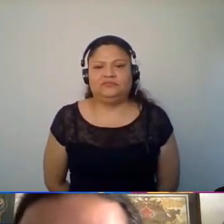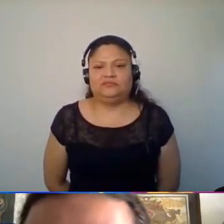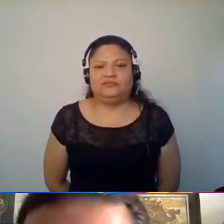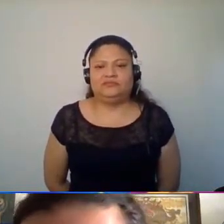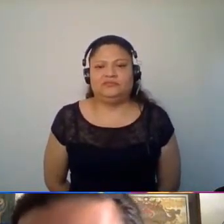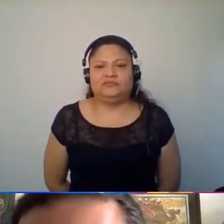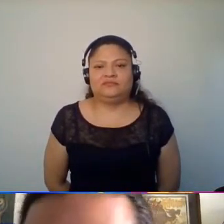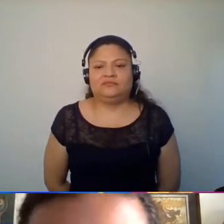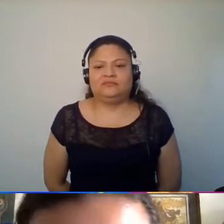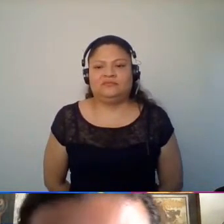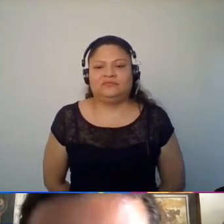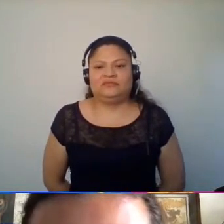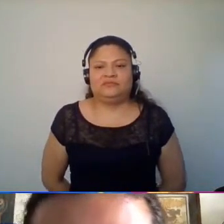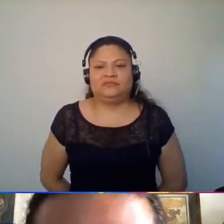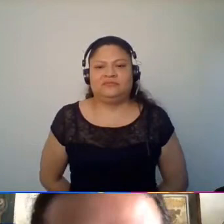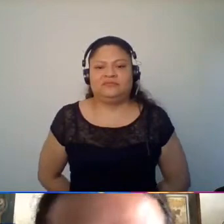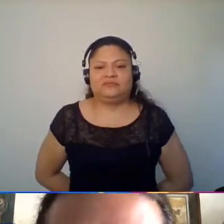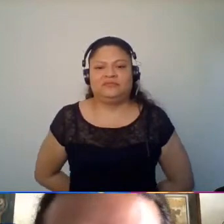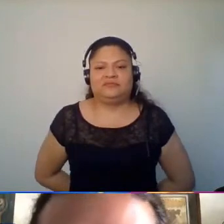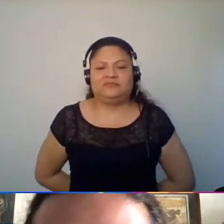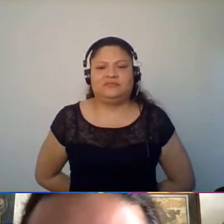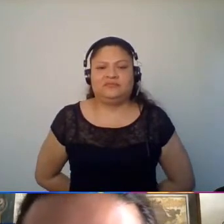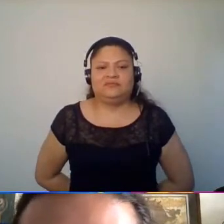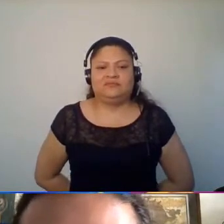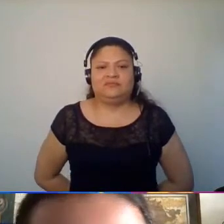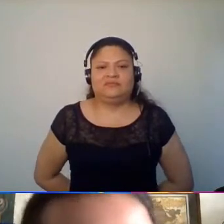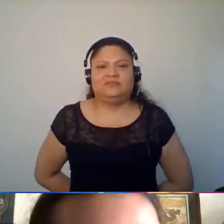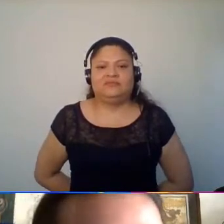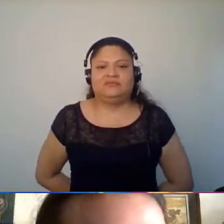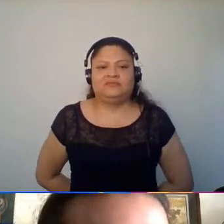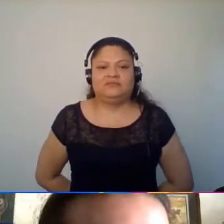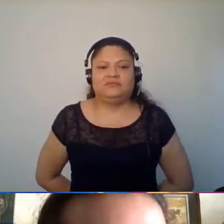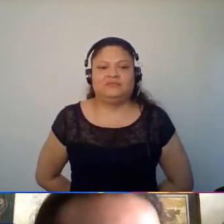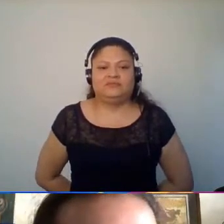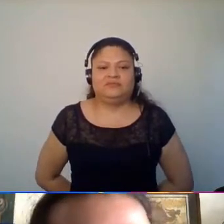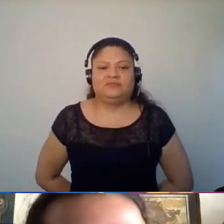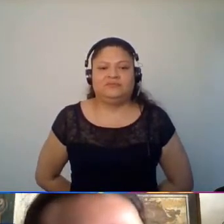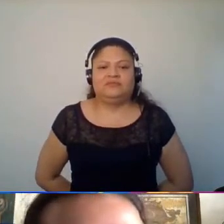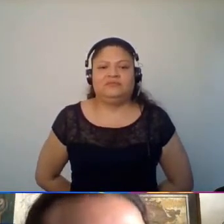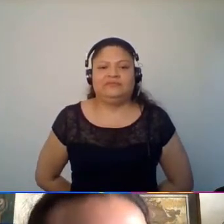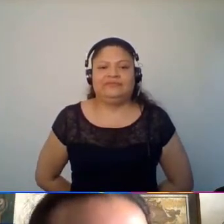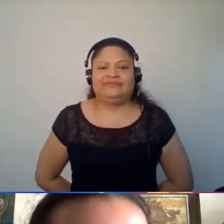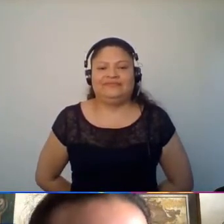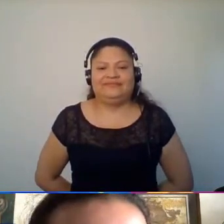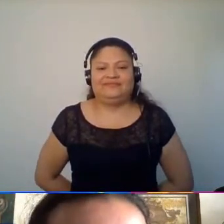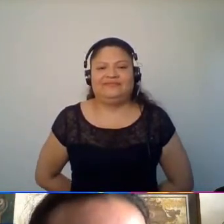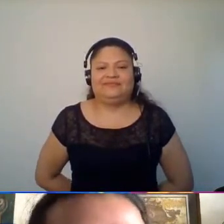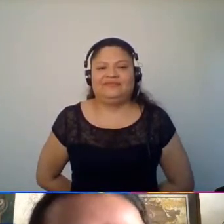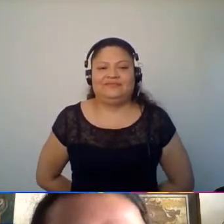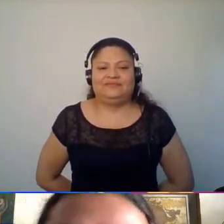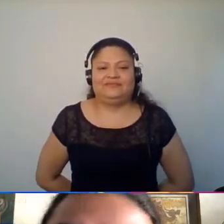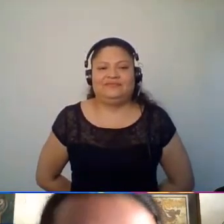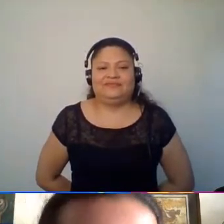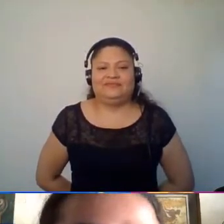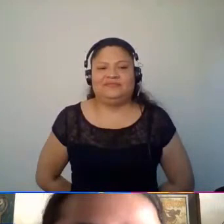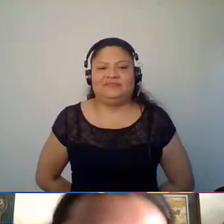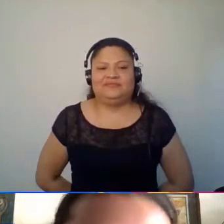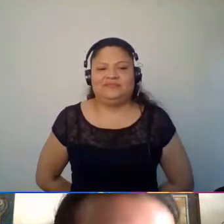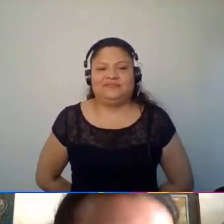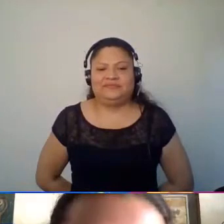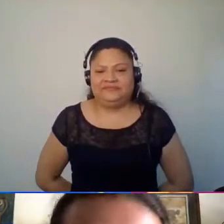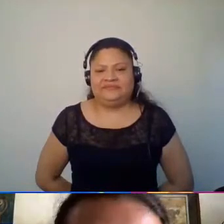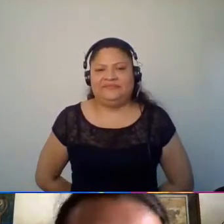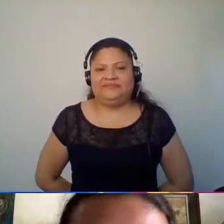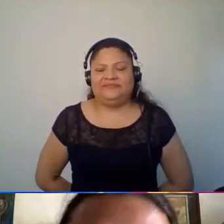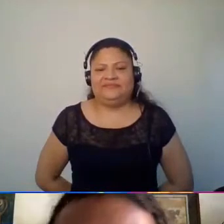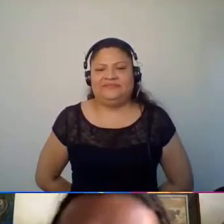Bueno, primero una felicitación. Antes de ese comentario, una felicitación a Elizabeth. De Isis de la Cruz, te felicita otra vez,